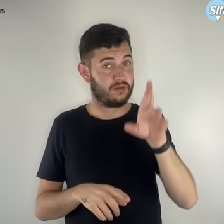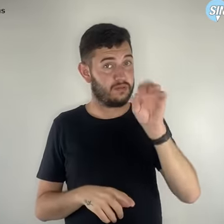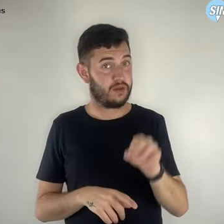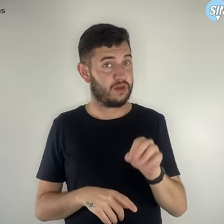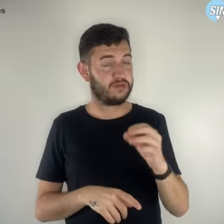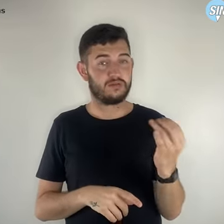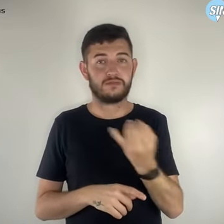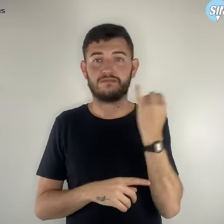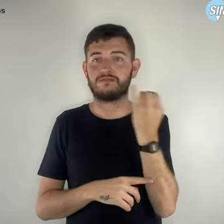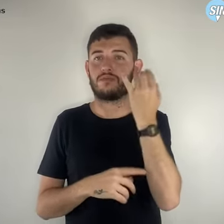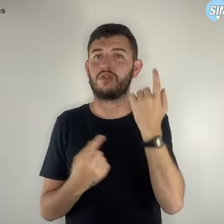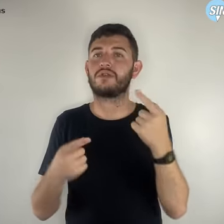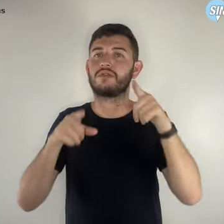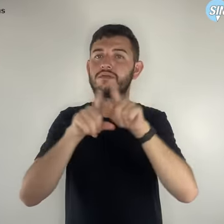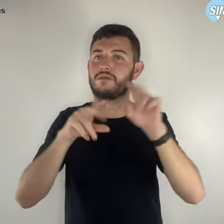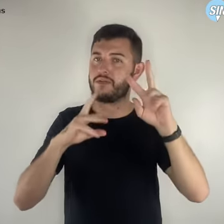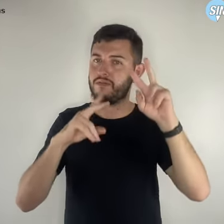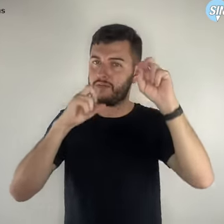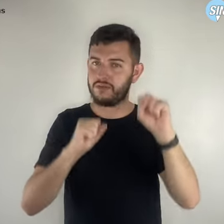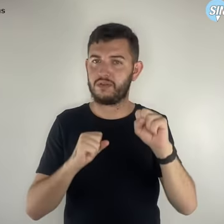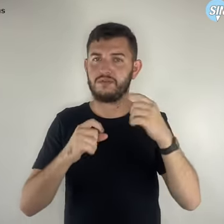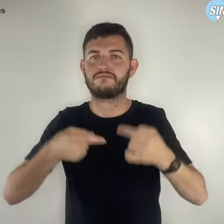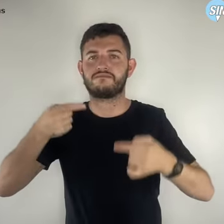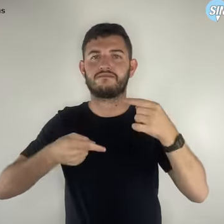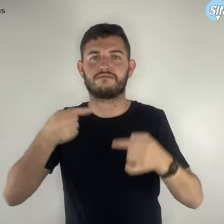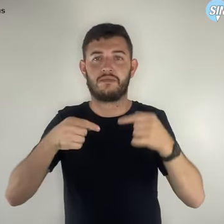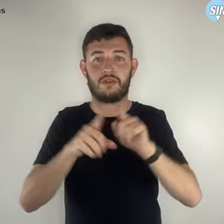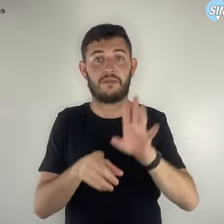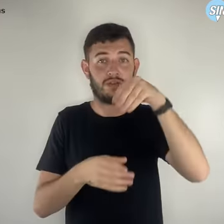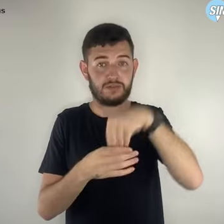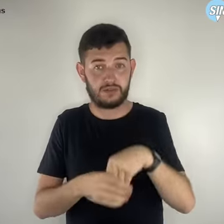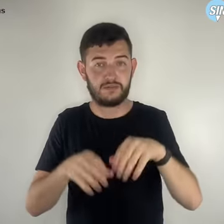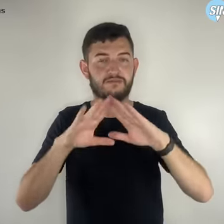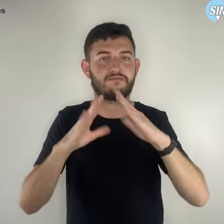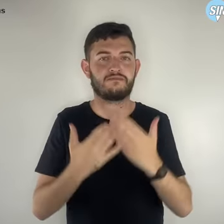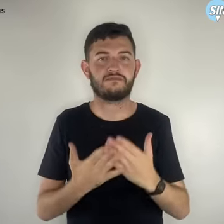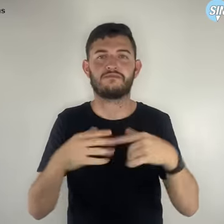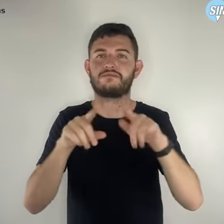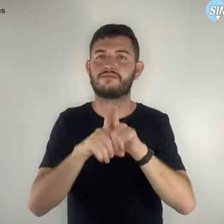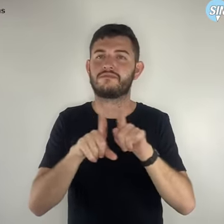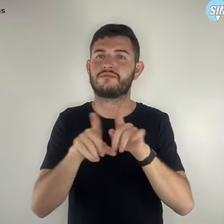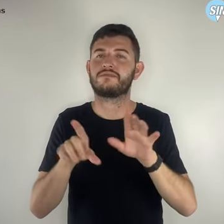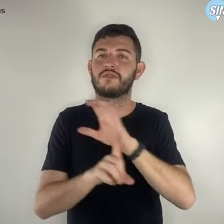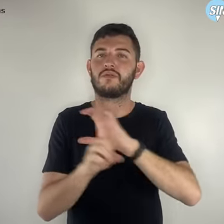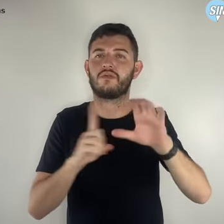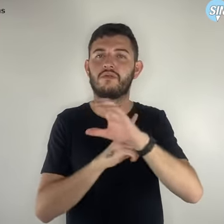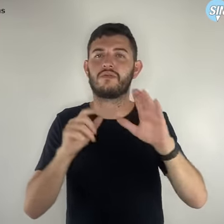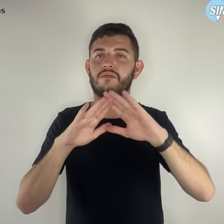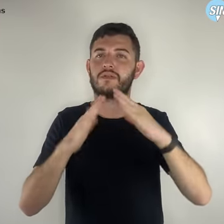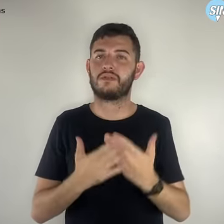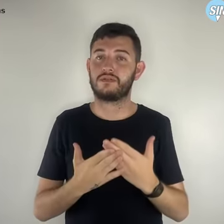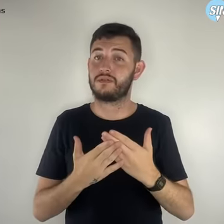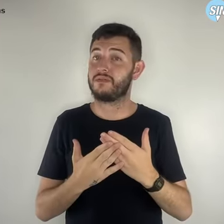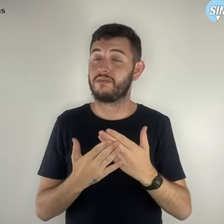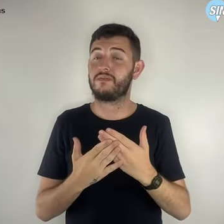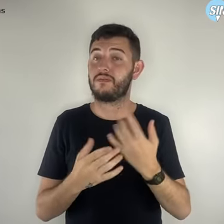março. É muito importante também fortalecer o debate dentro das escolas e com a comunidade escolar.